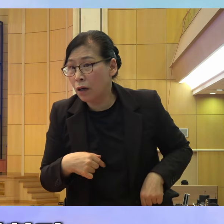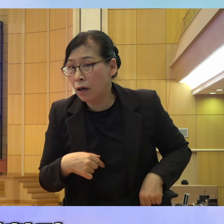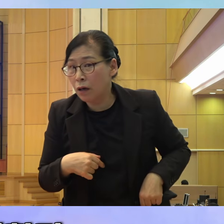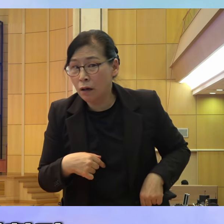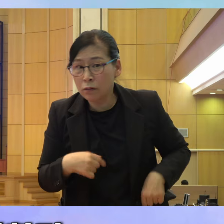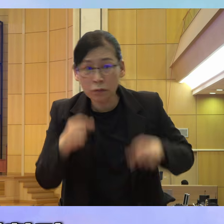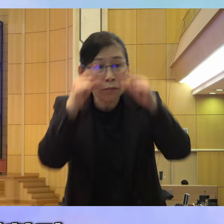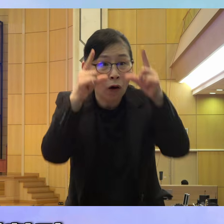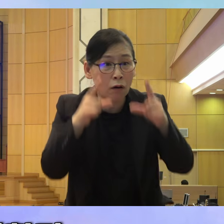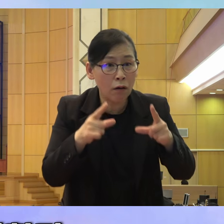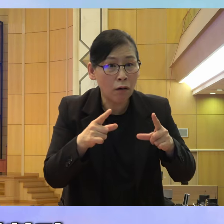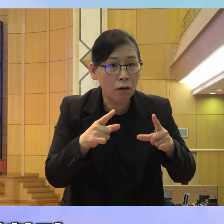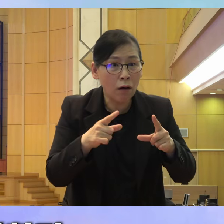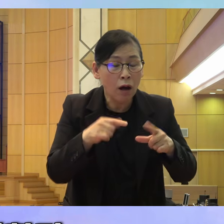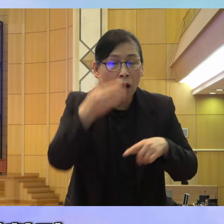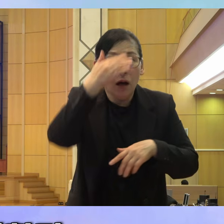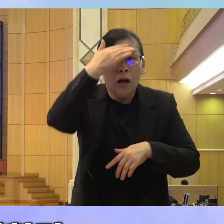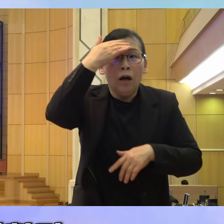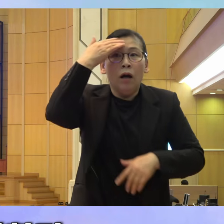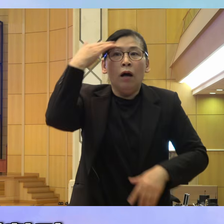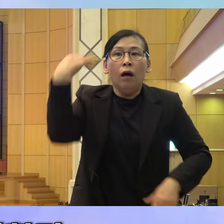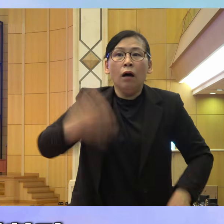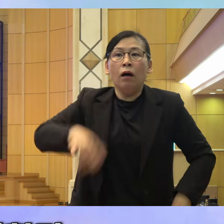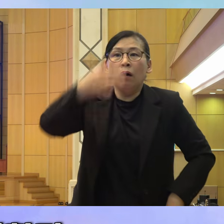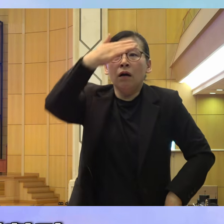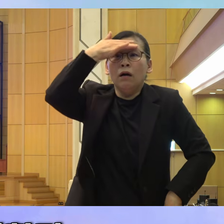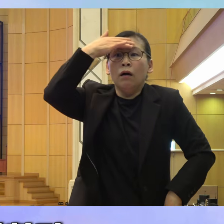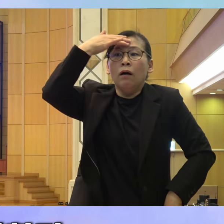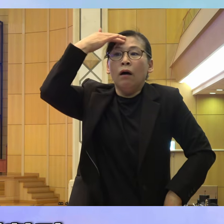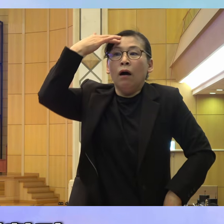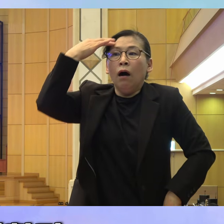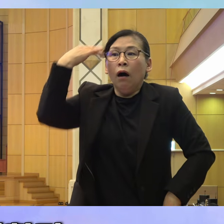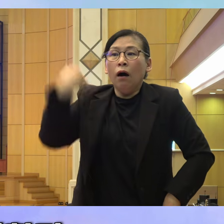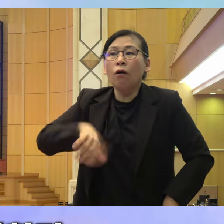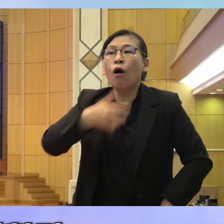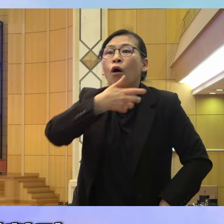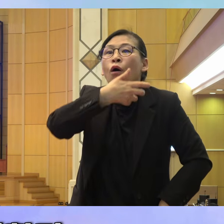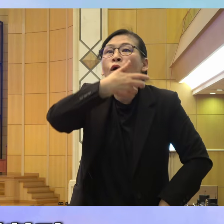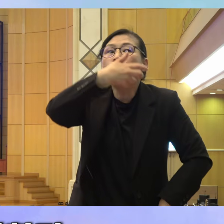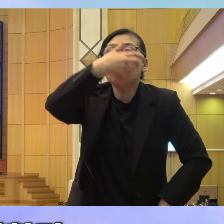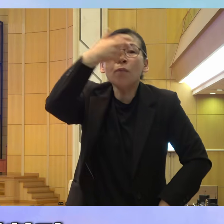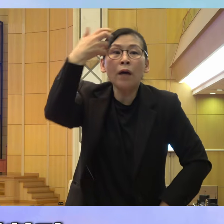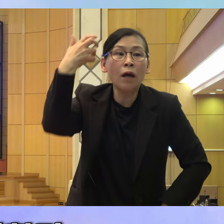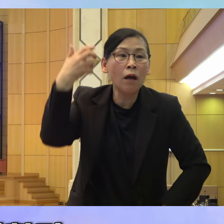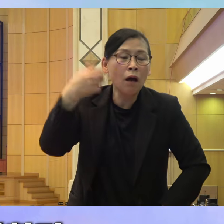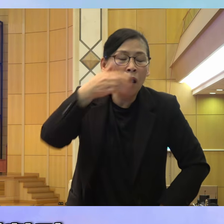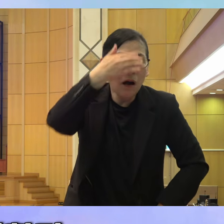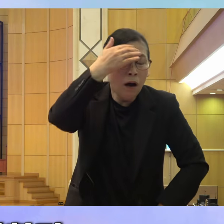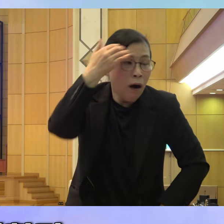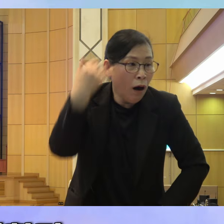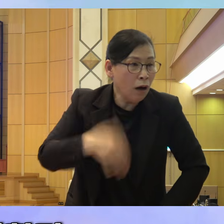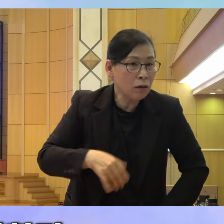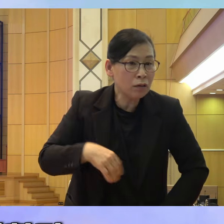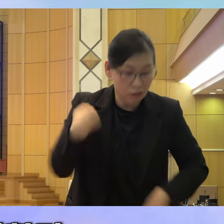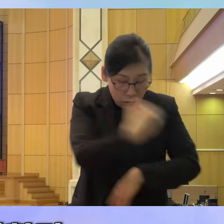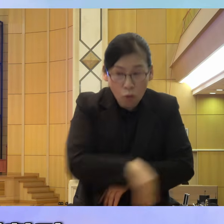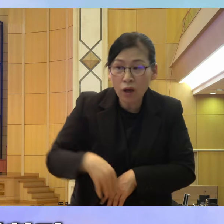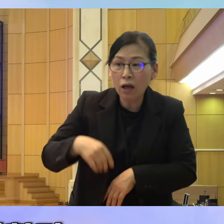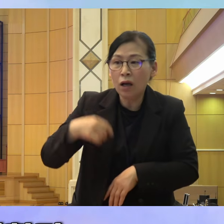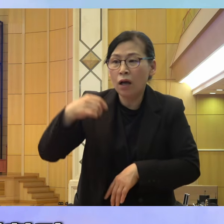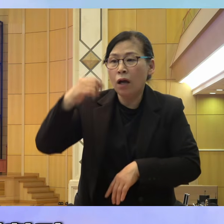고통을 당하면서 소리 지르면서 그랬겠어요. 딱 깨우나 꿈이요. 진짜 몸에 불 붙어서 안